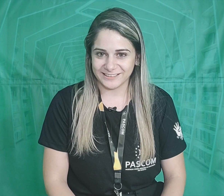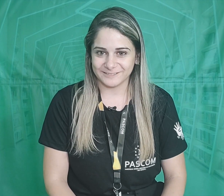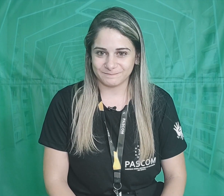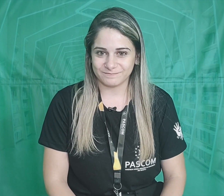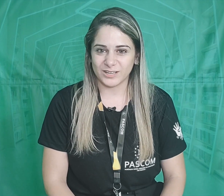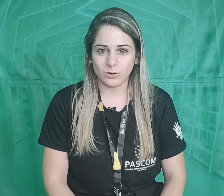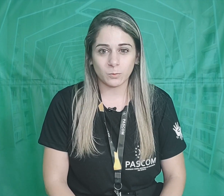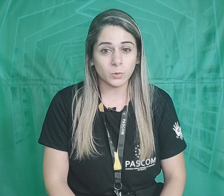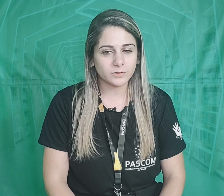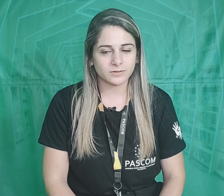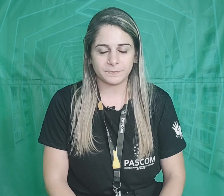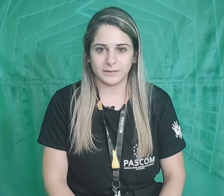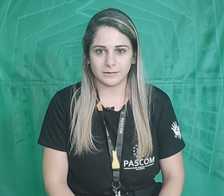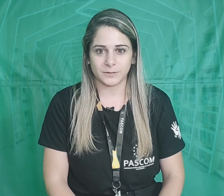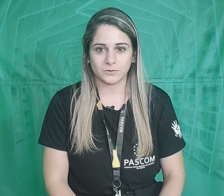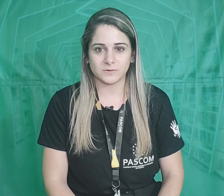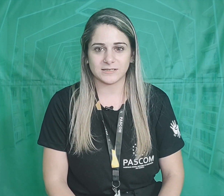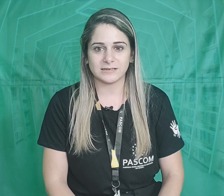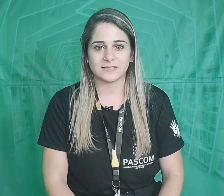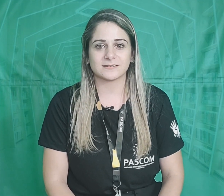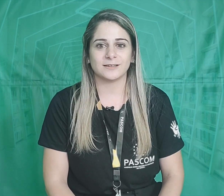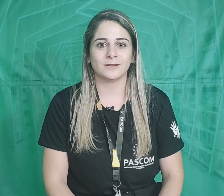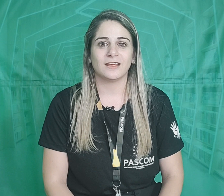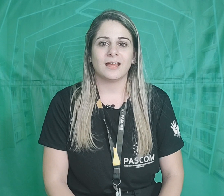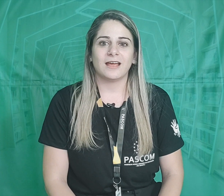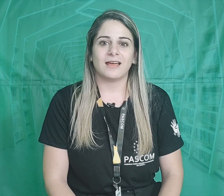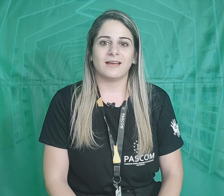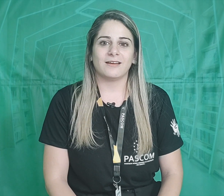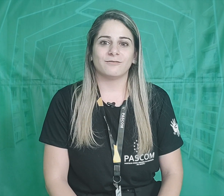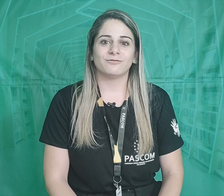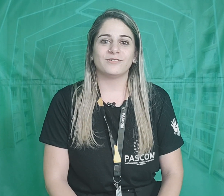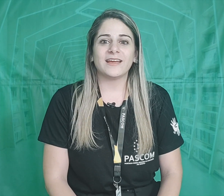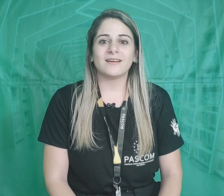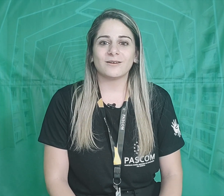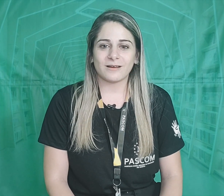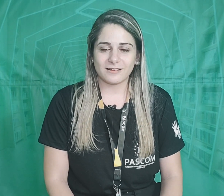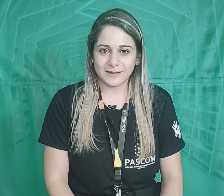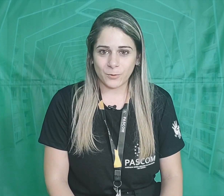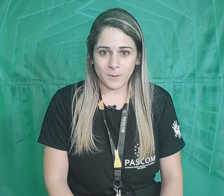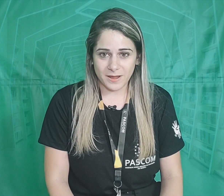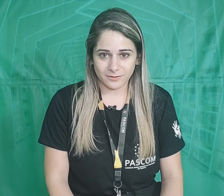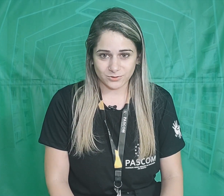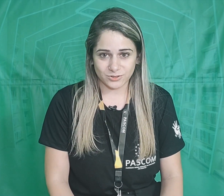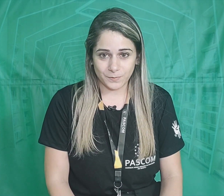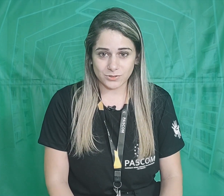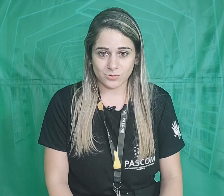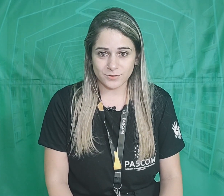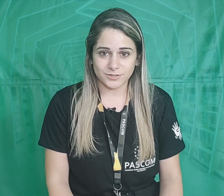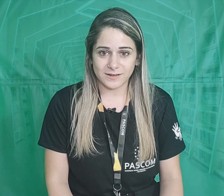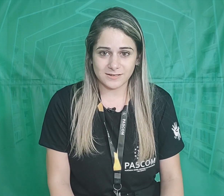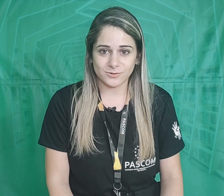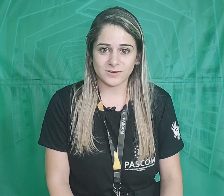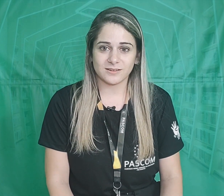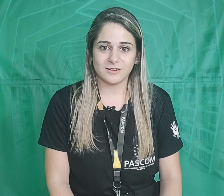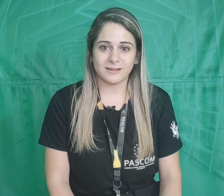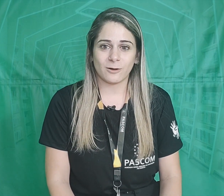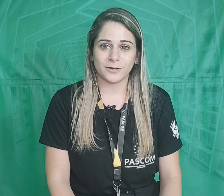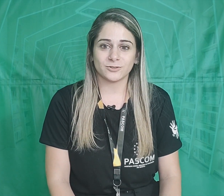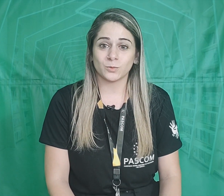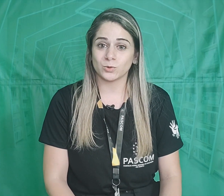pena, valeu muito a pena para todos eles. E assim, ver depoimentos de pessoas falando que realmente mudou